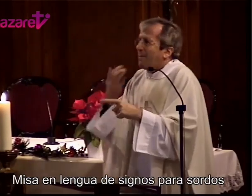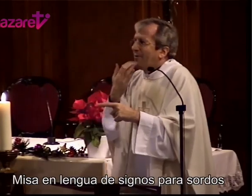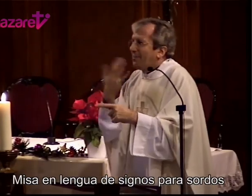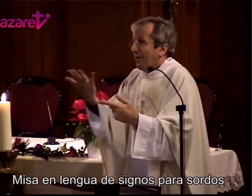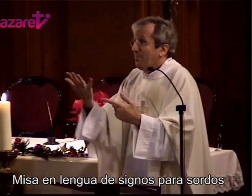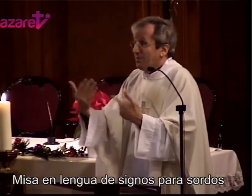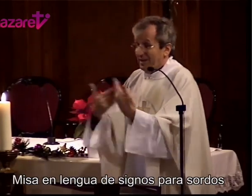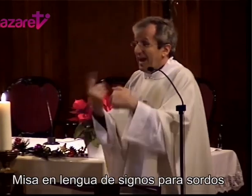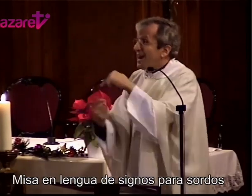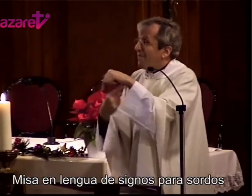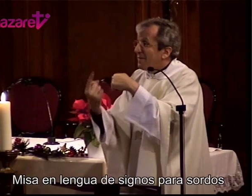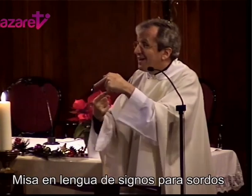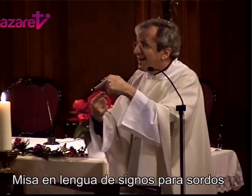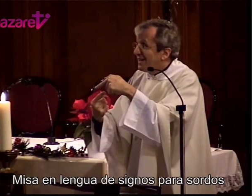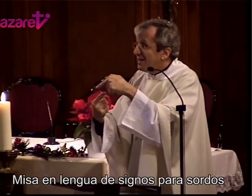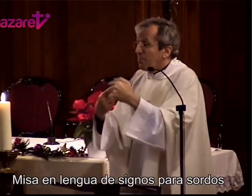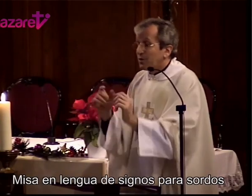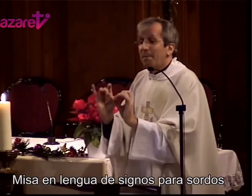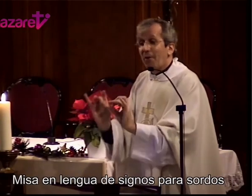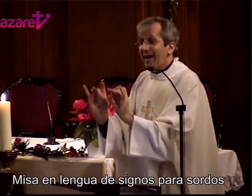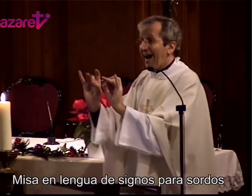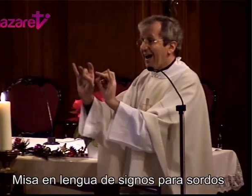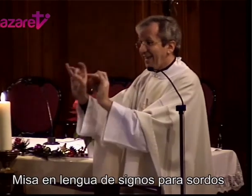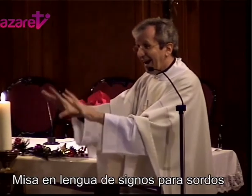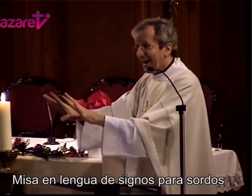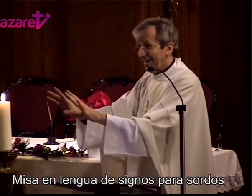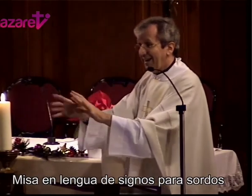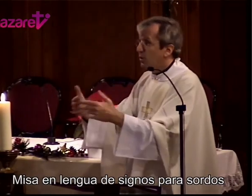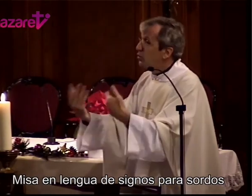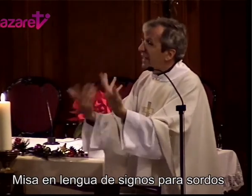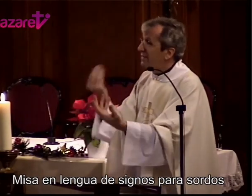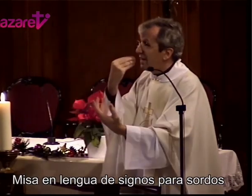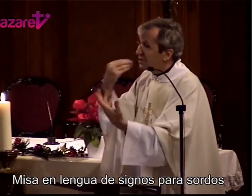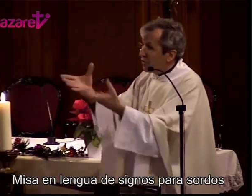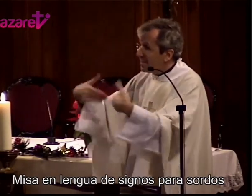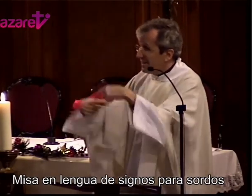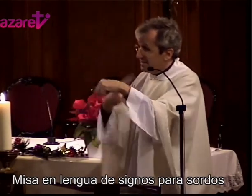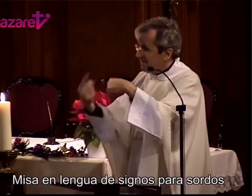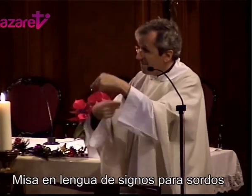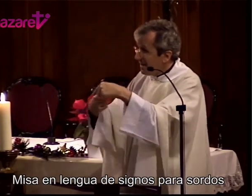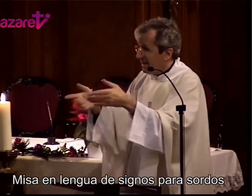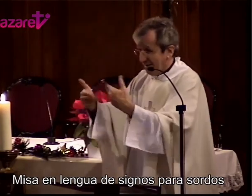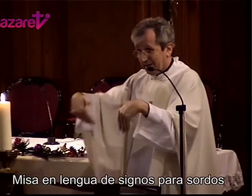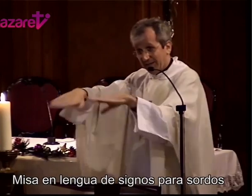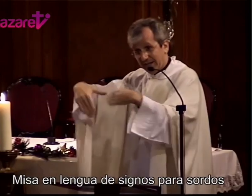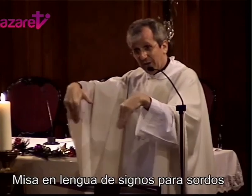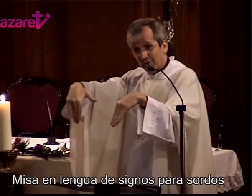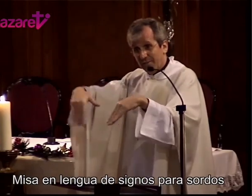era, por ejemplo, pues en la familia, pues voy a dejar durante las comidas de familia, de estar con los demás,